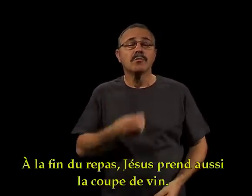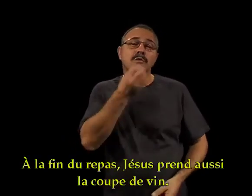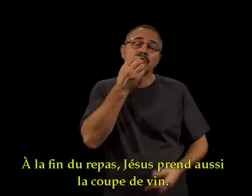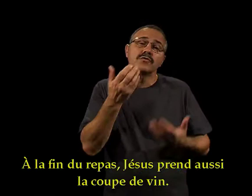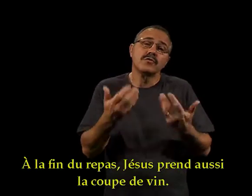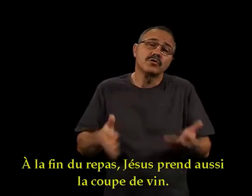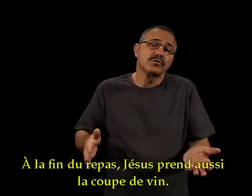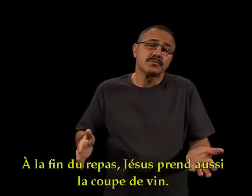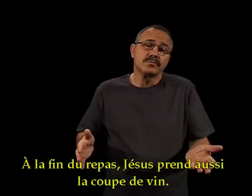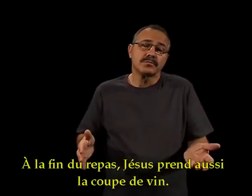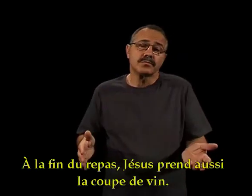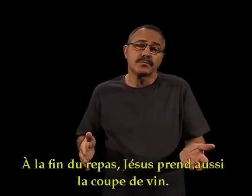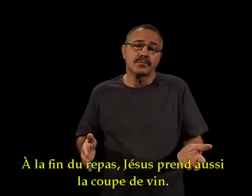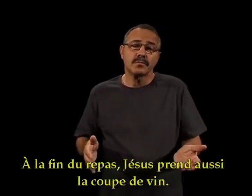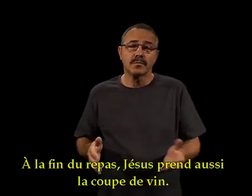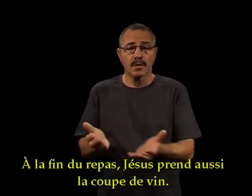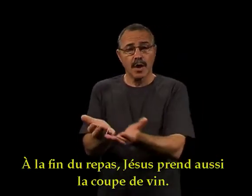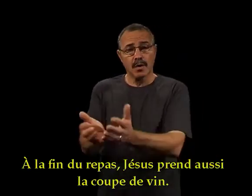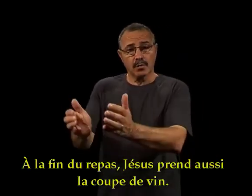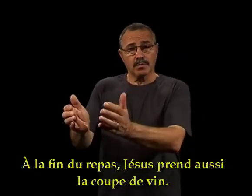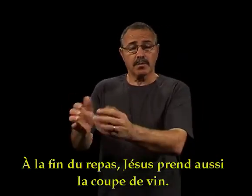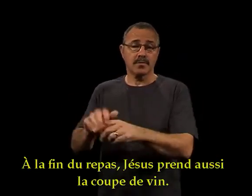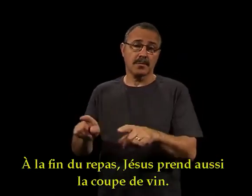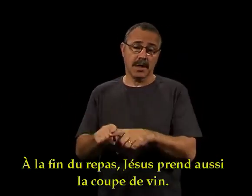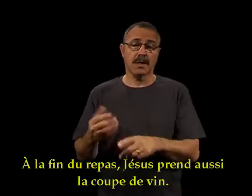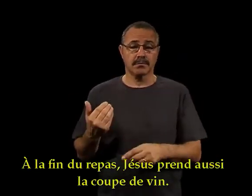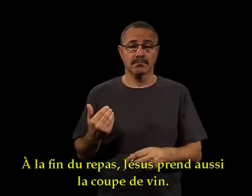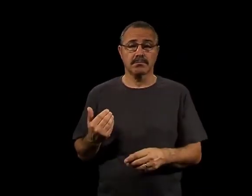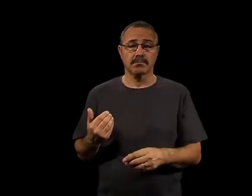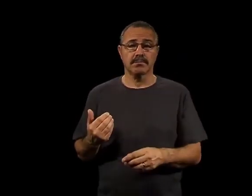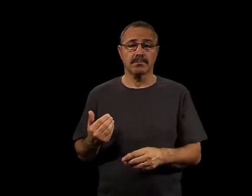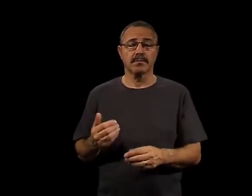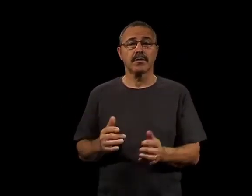À la fin du repas, Jésus prend aussi la coupe de vin.